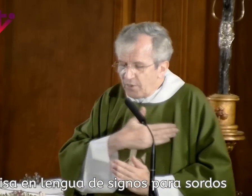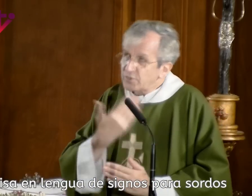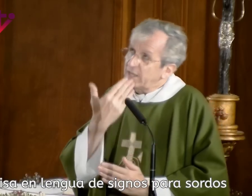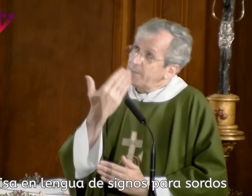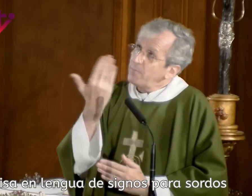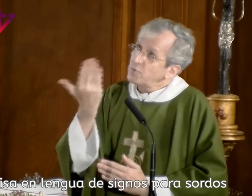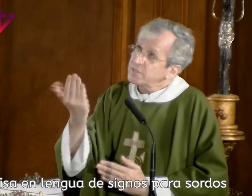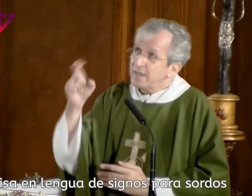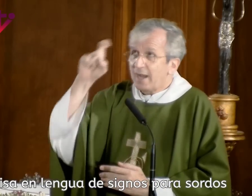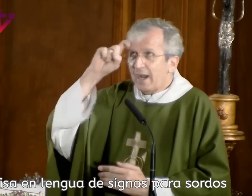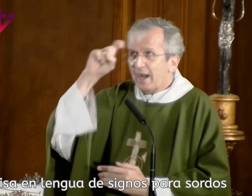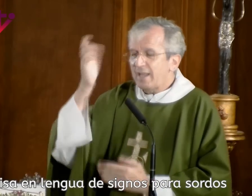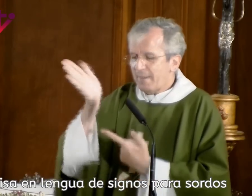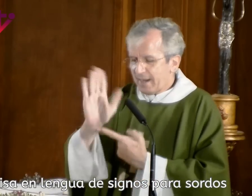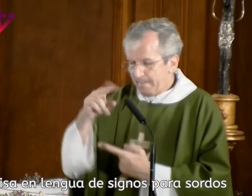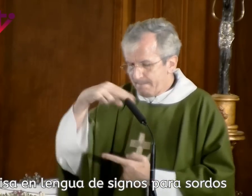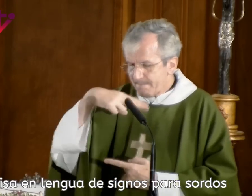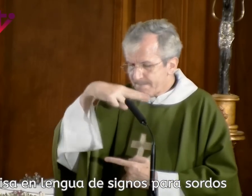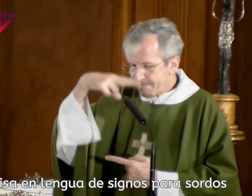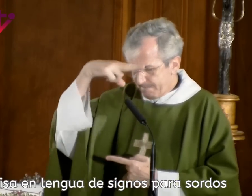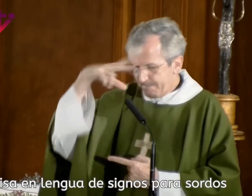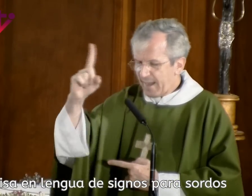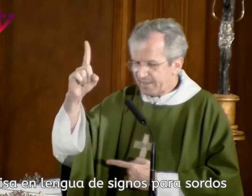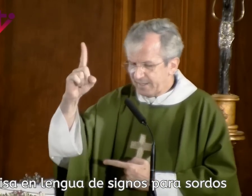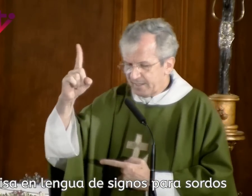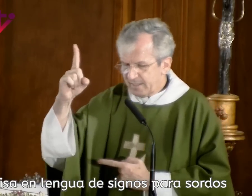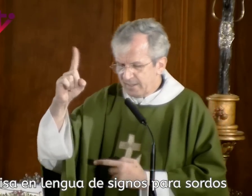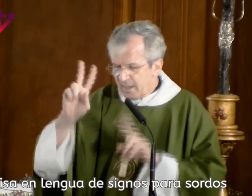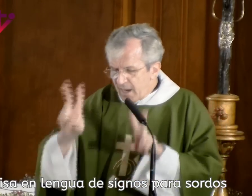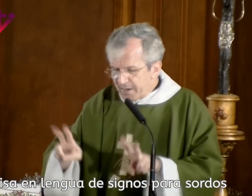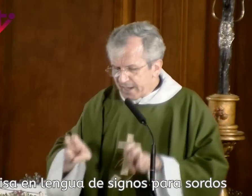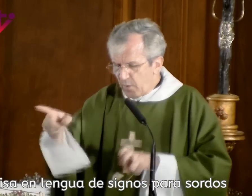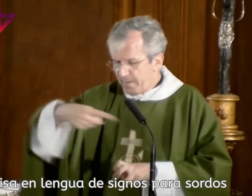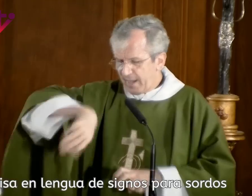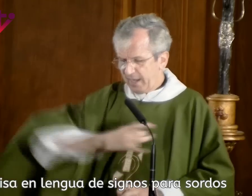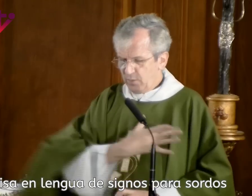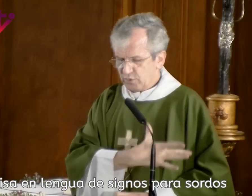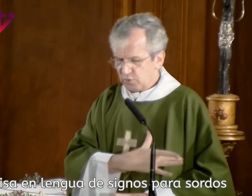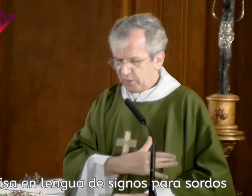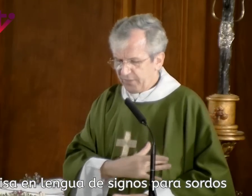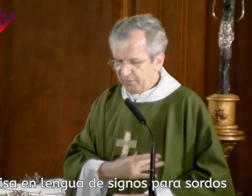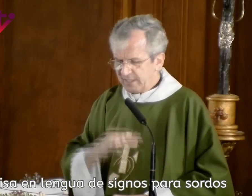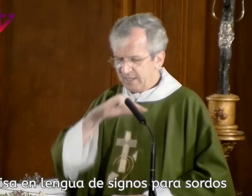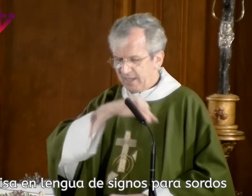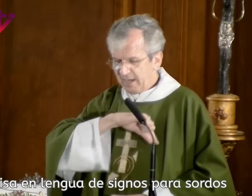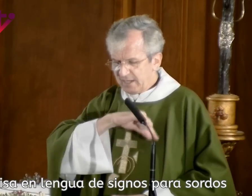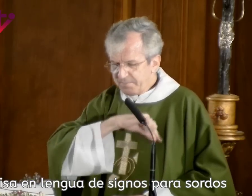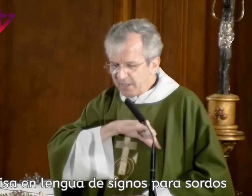nos atrevemos a llamar Padre, renueva en nuestros corazones el